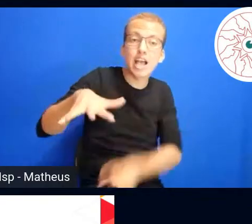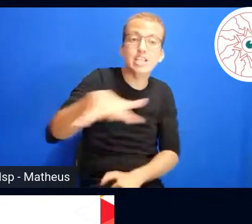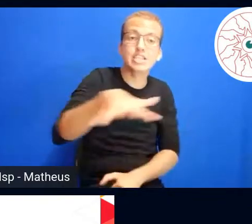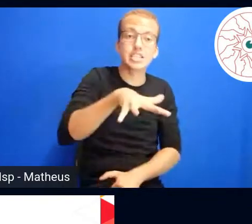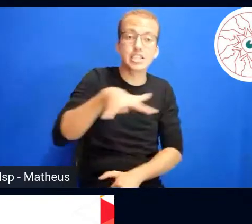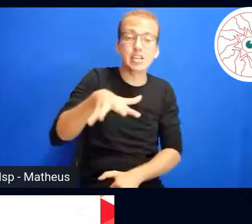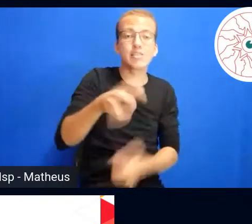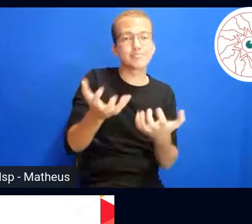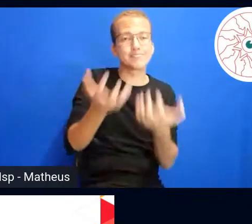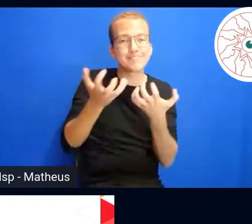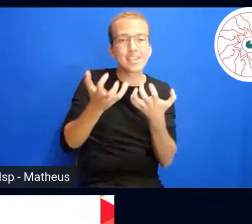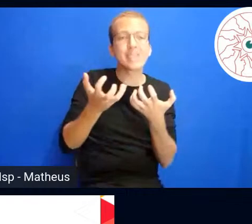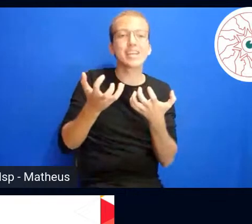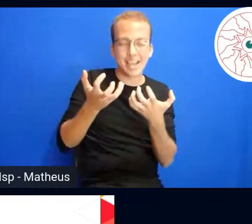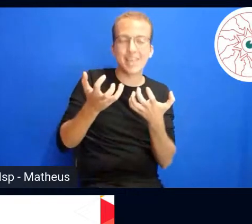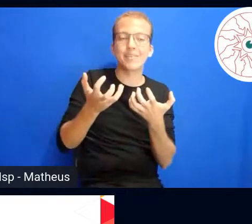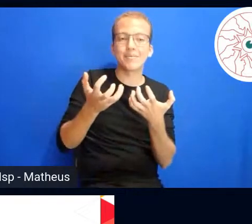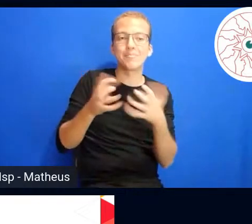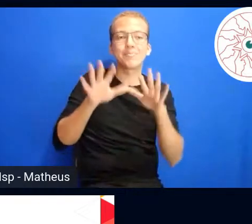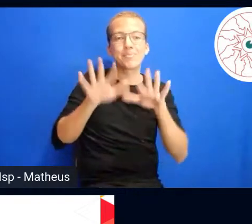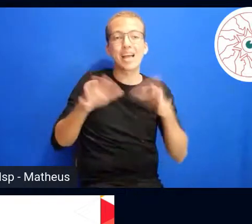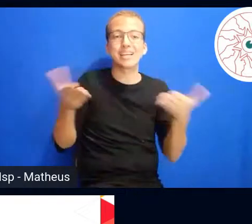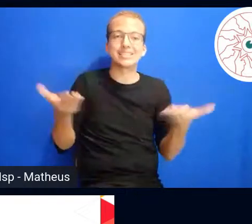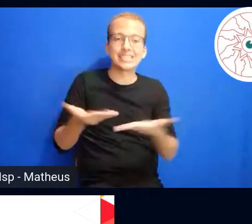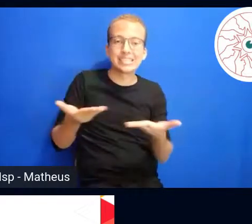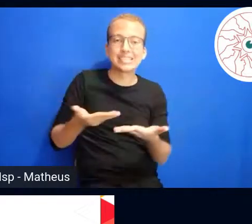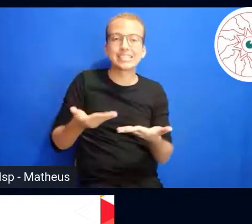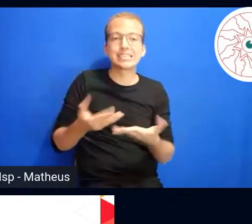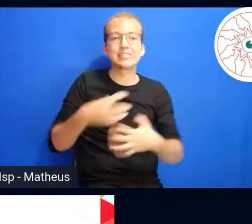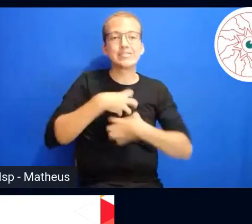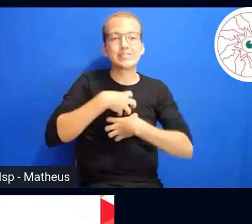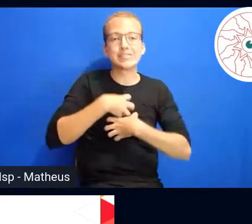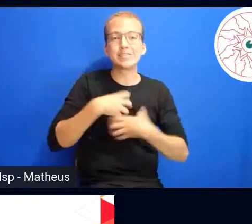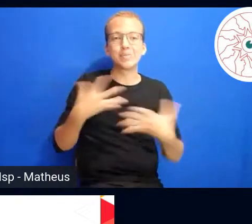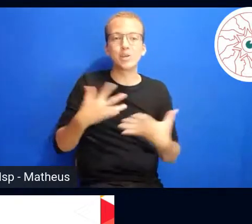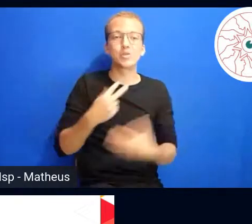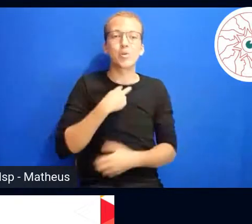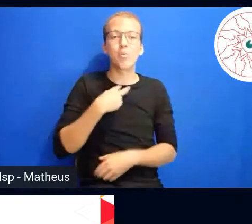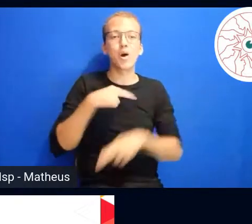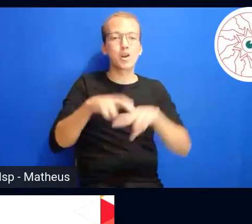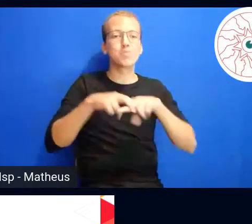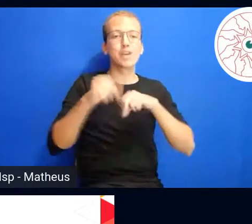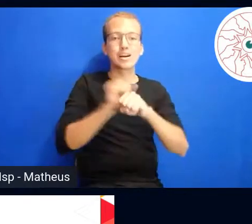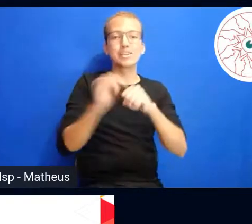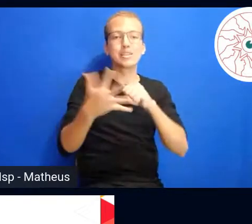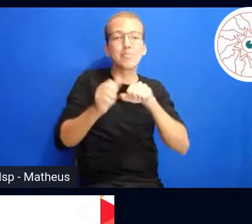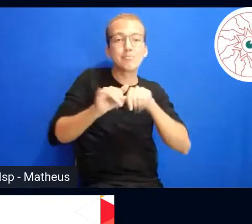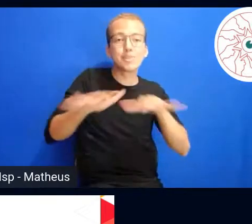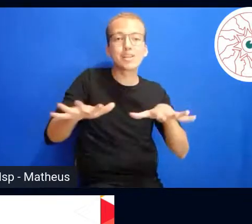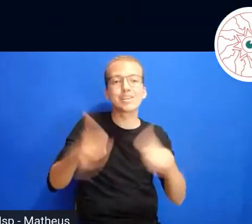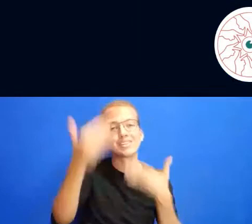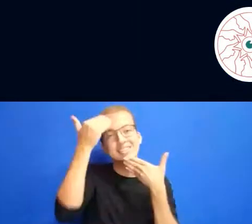momento não foi dada a oportunidade por conta da pandemia. Então, muito obrigada.